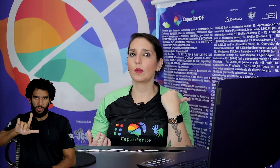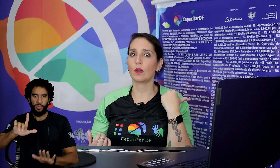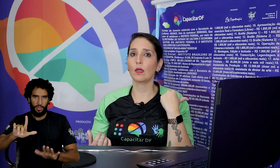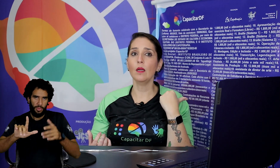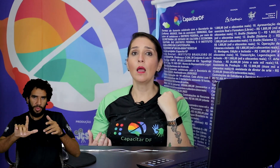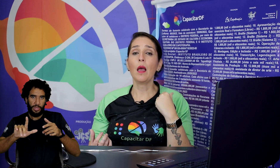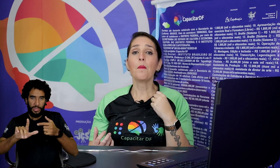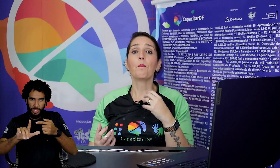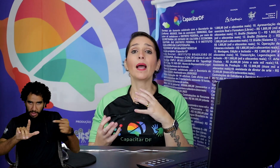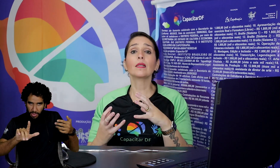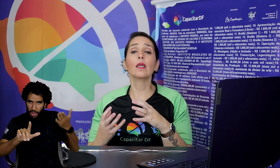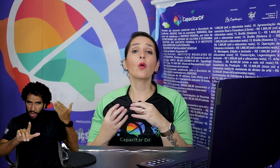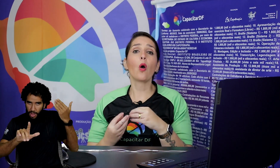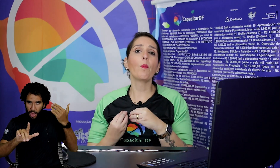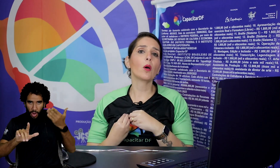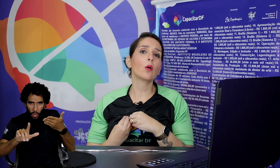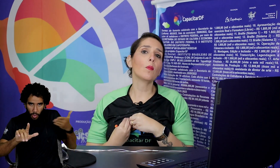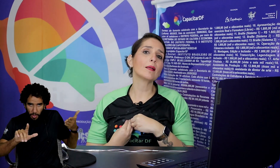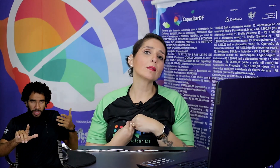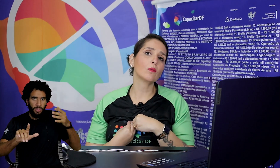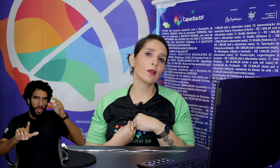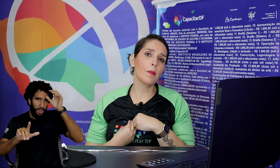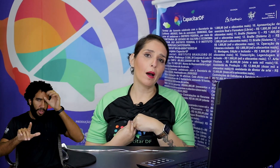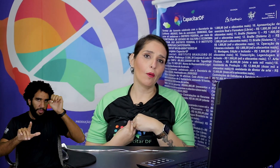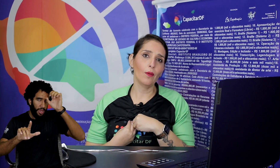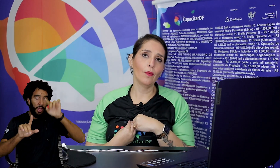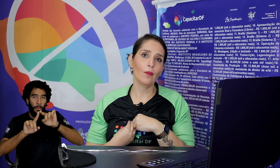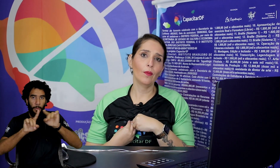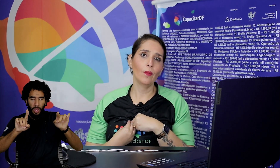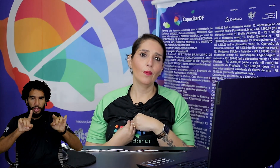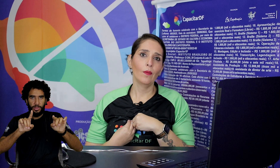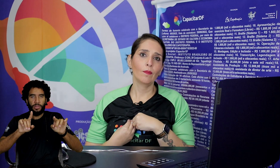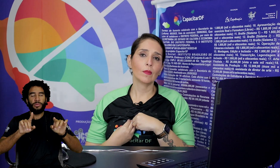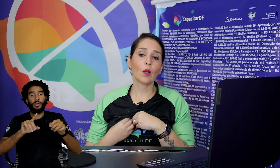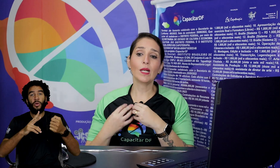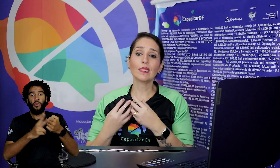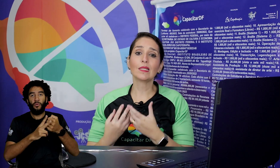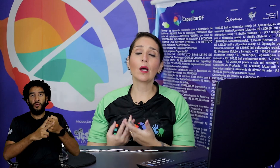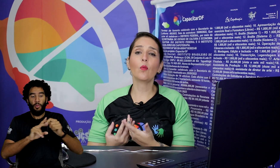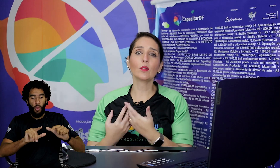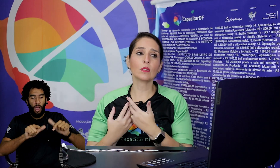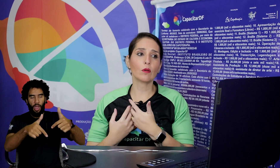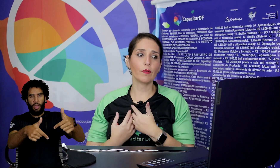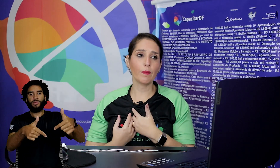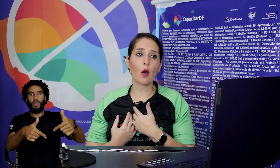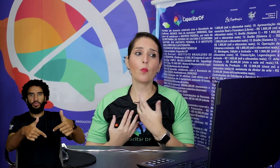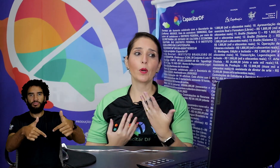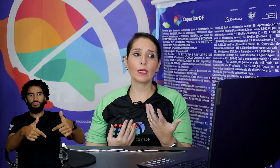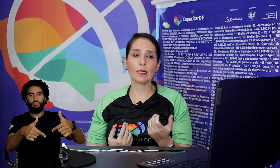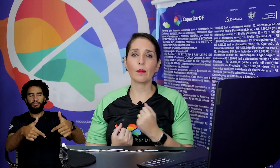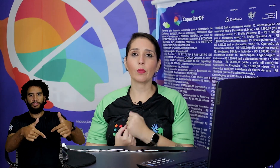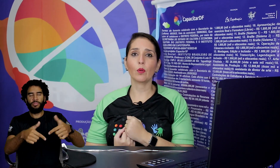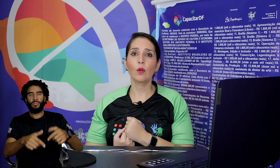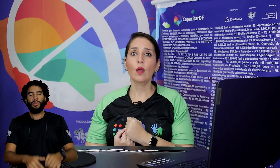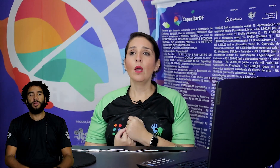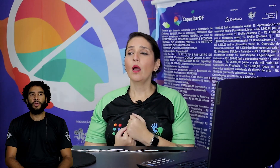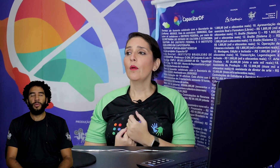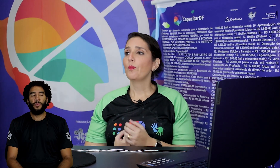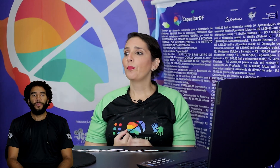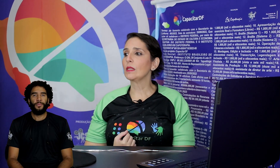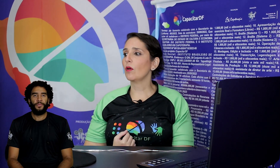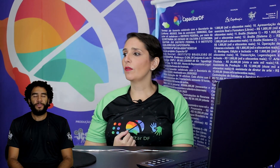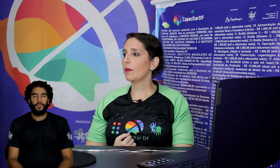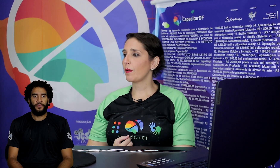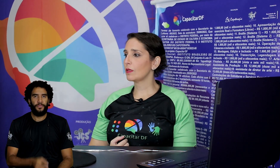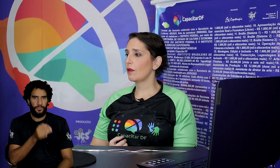da semana, mas que incorporam uma ação verbal. Então, eles dão uma noção verbal. Por exemplo,